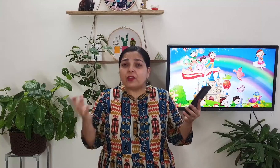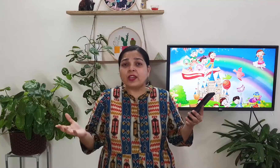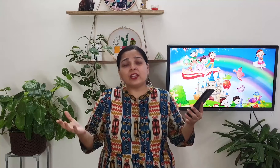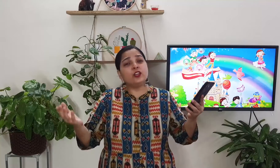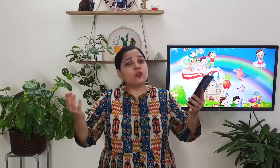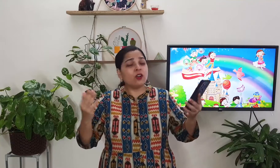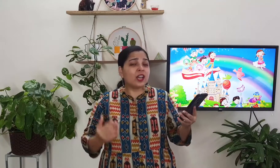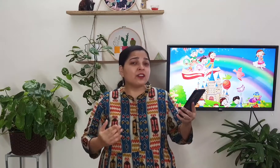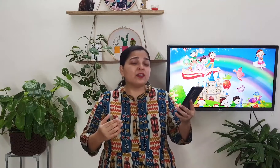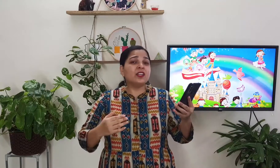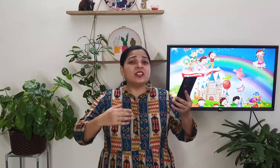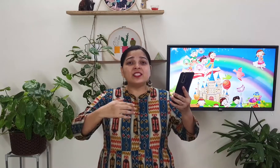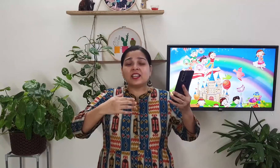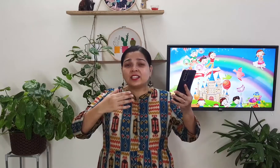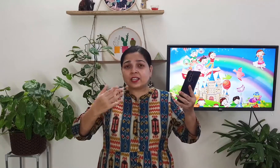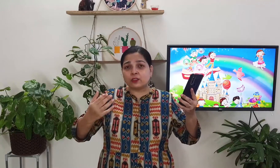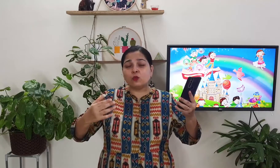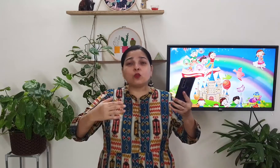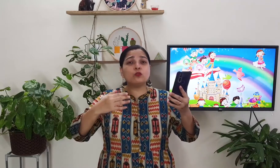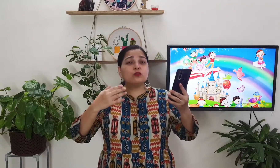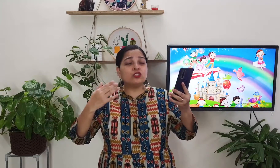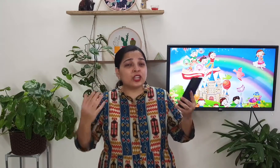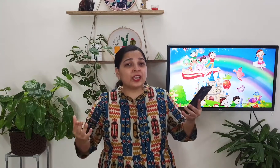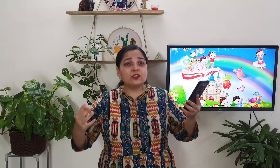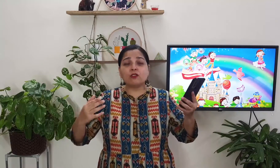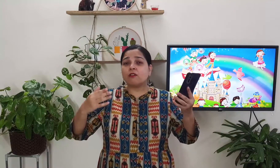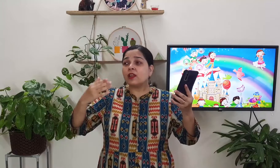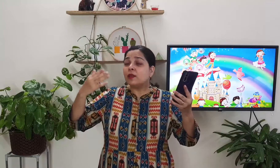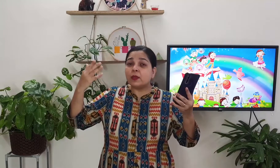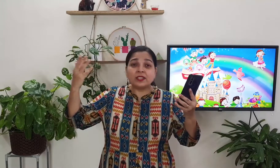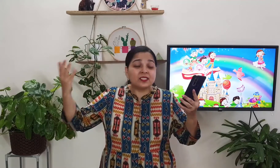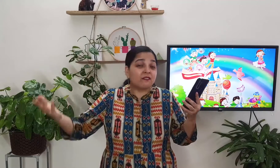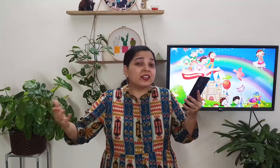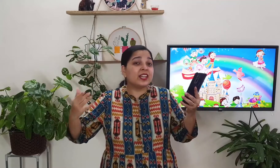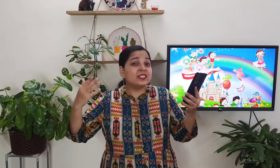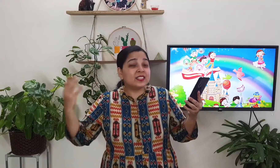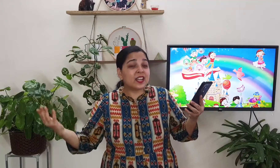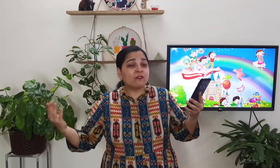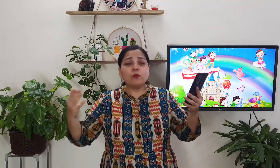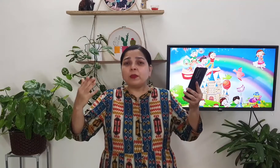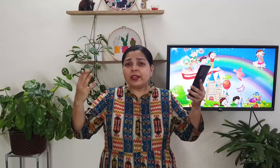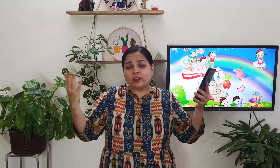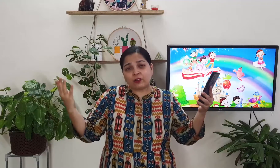வேண்டாம். எனவே உங்களை சுற்றியுள்ள எந்த சூழ்நிலை சவால்கள் நீங்கள் கண்டால்,